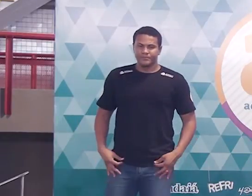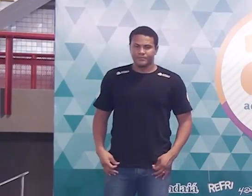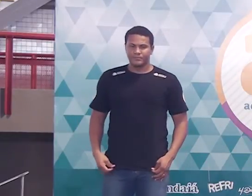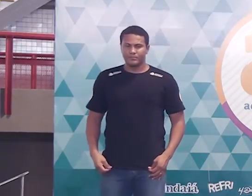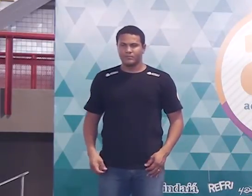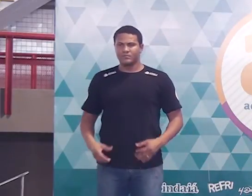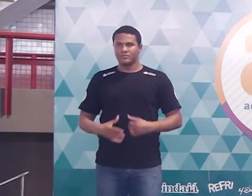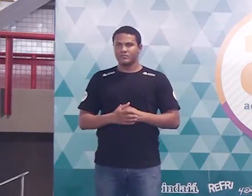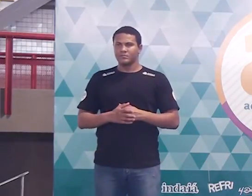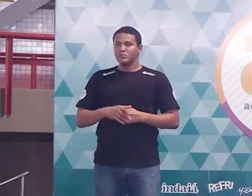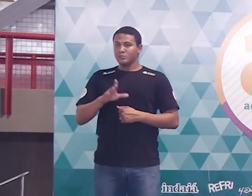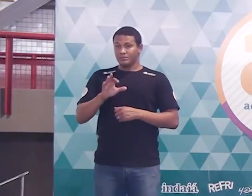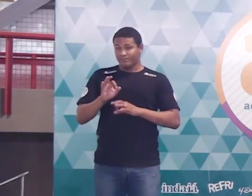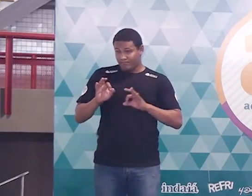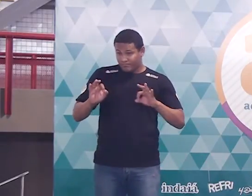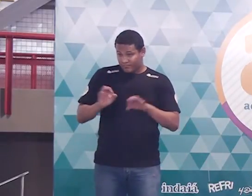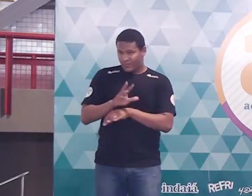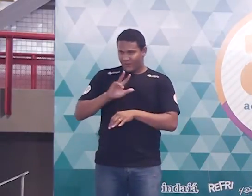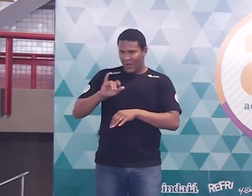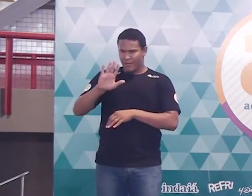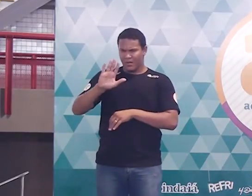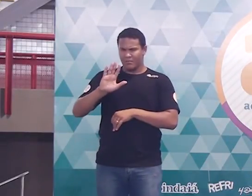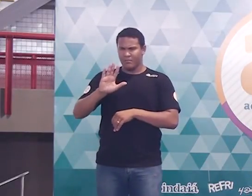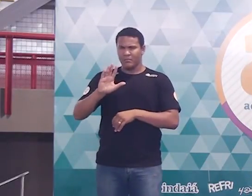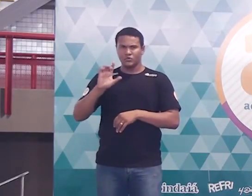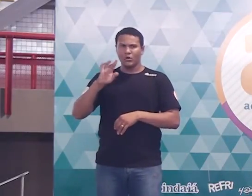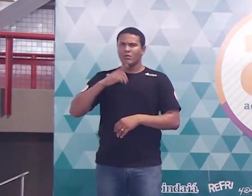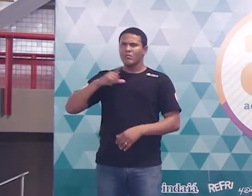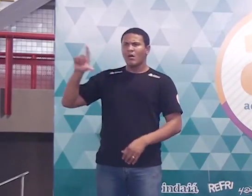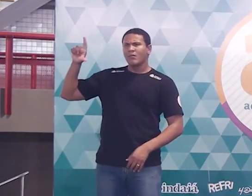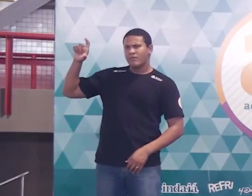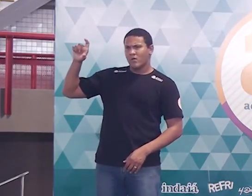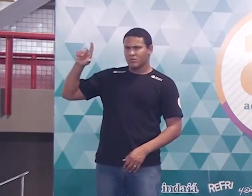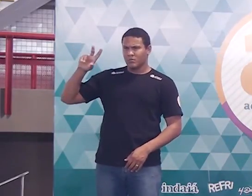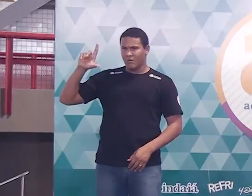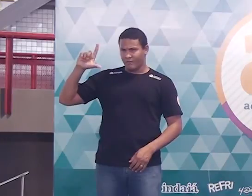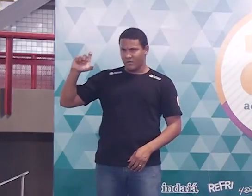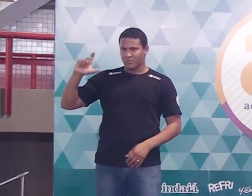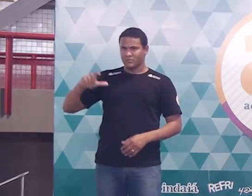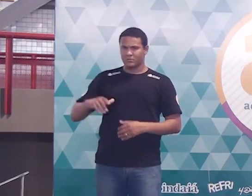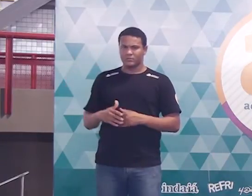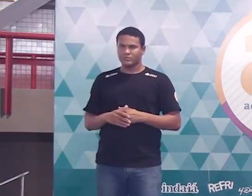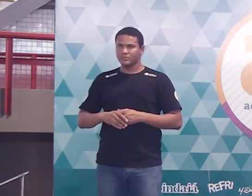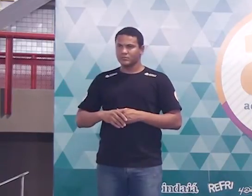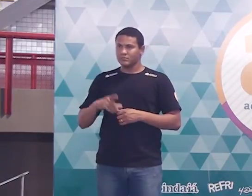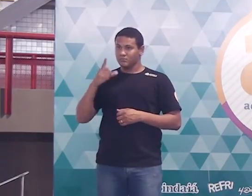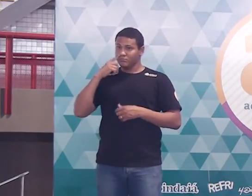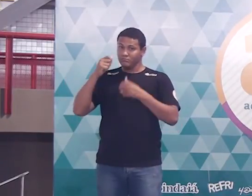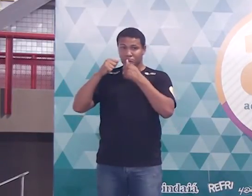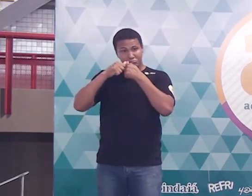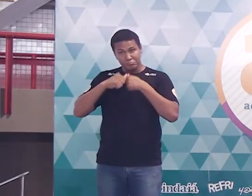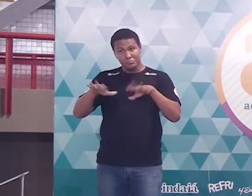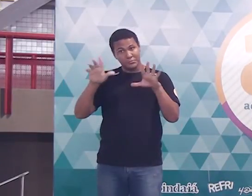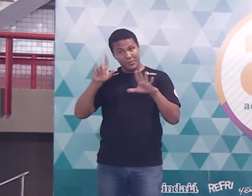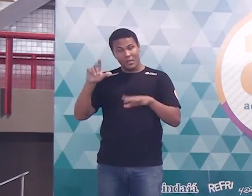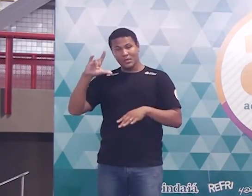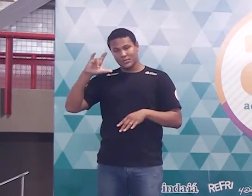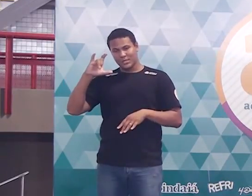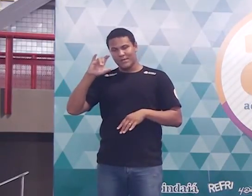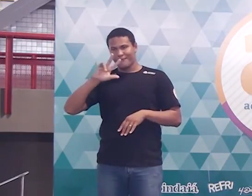me despedir aqui de vocês, pedir para a gente bater uma foto, né, para publicar exatamente no